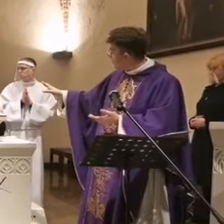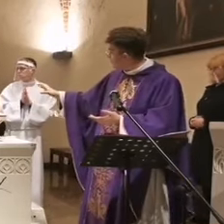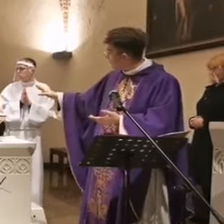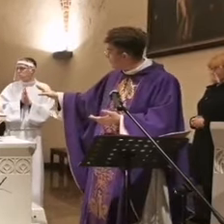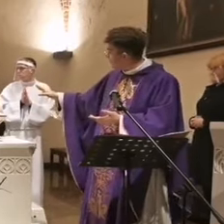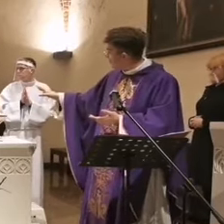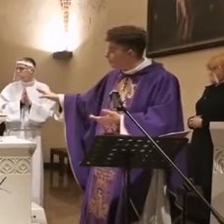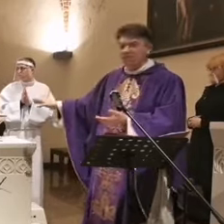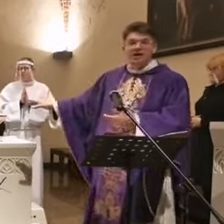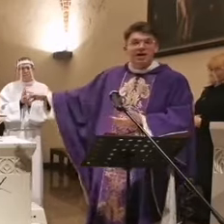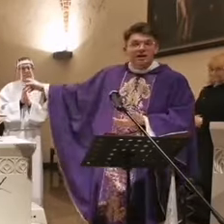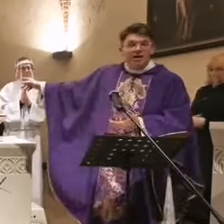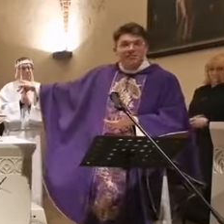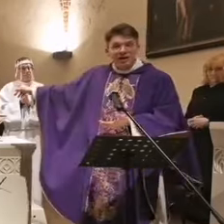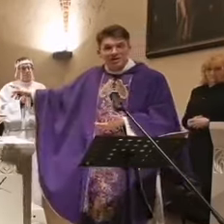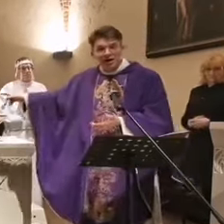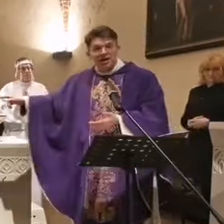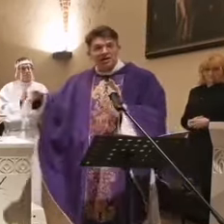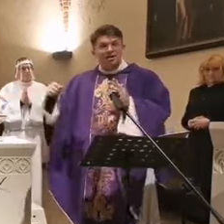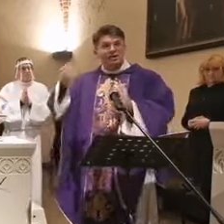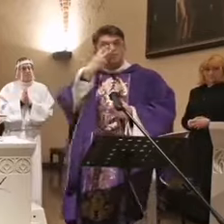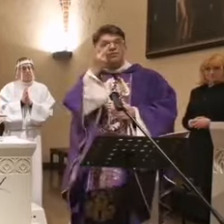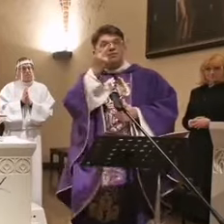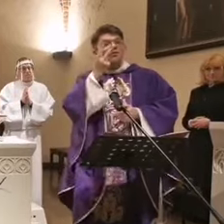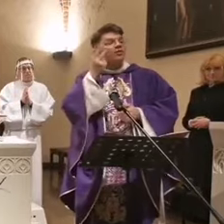sì, insieme riguardo. E padre,